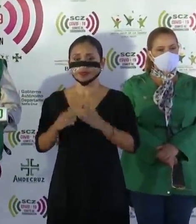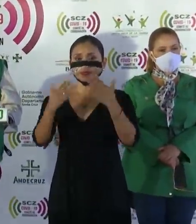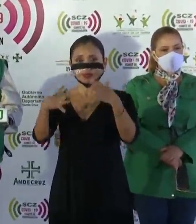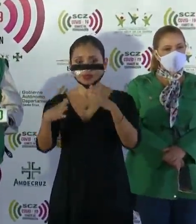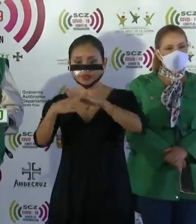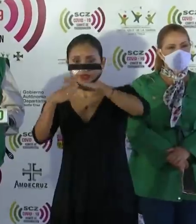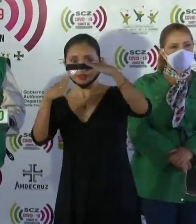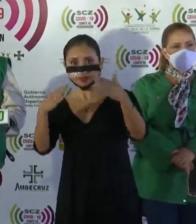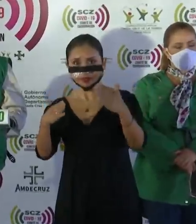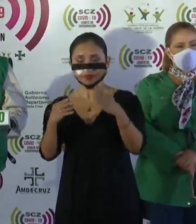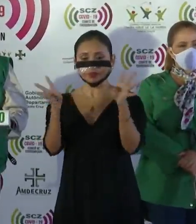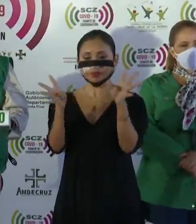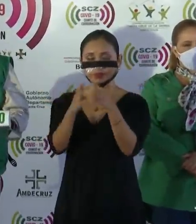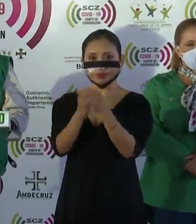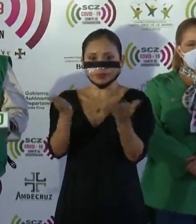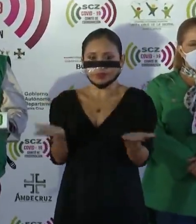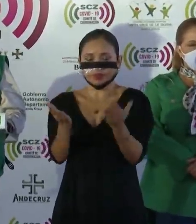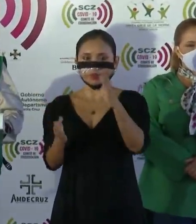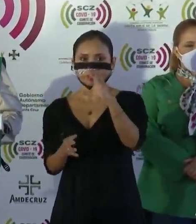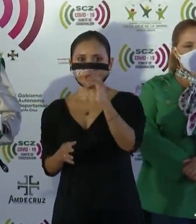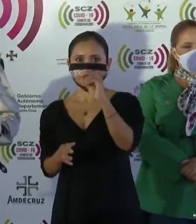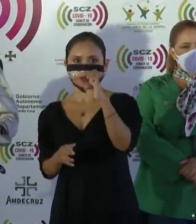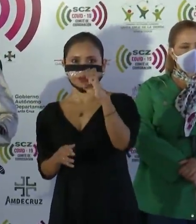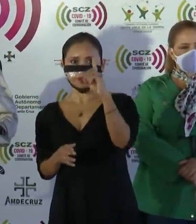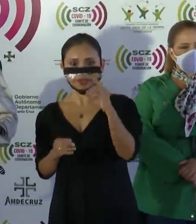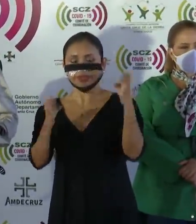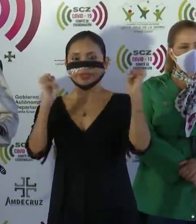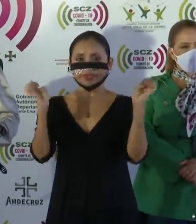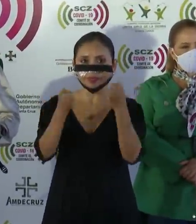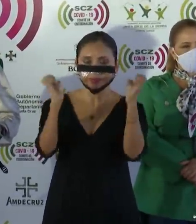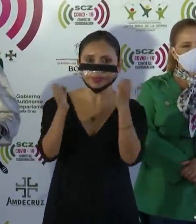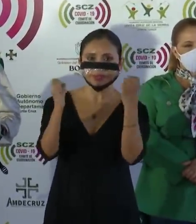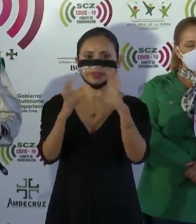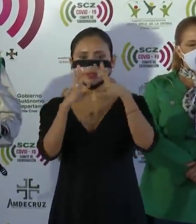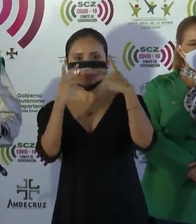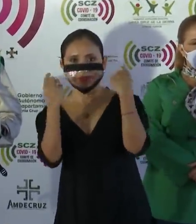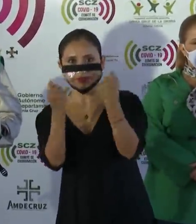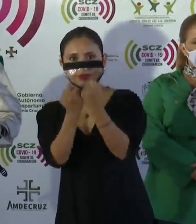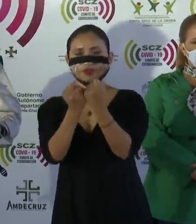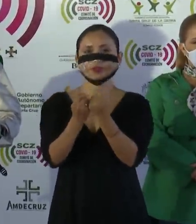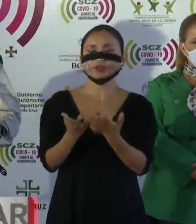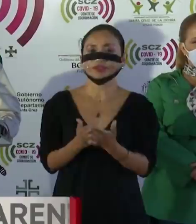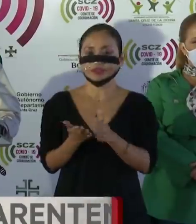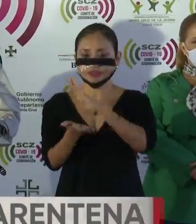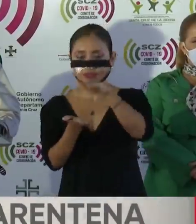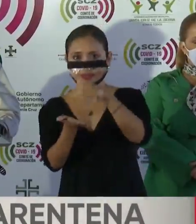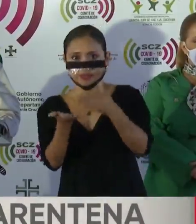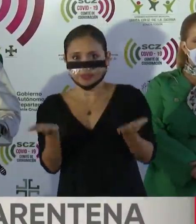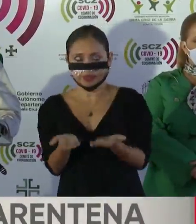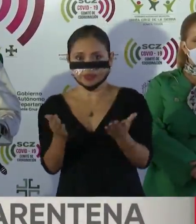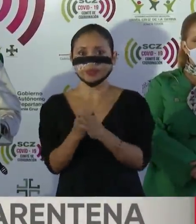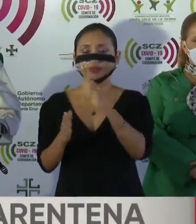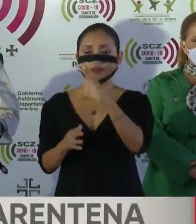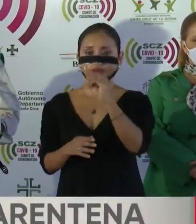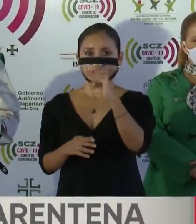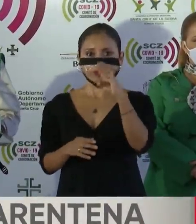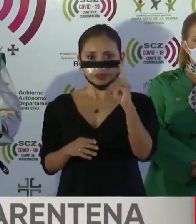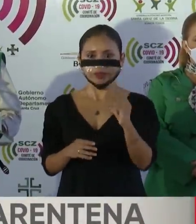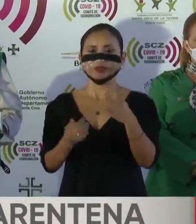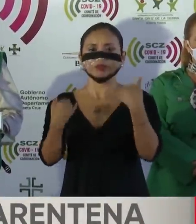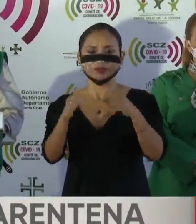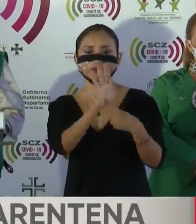Concluida la reunión del Centro de Operaciones de Emergencia Departamental, COE, le presento